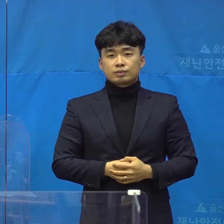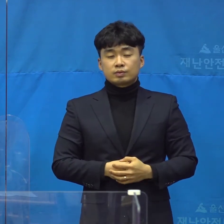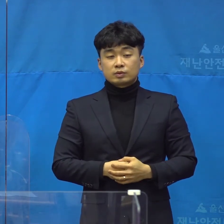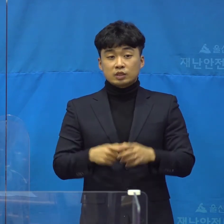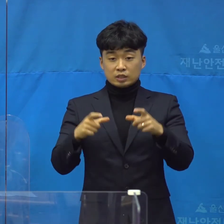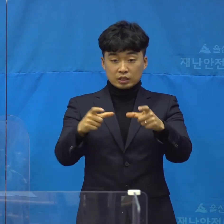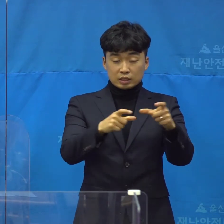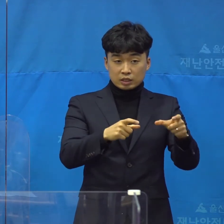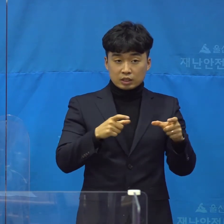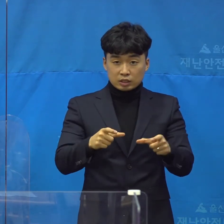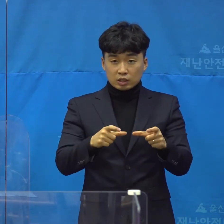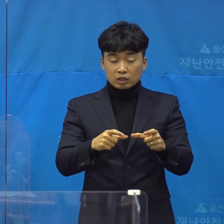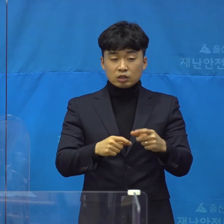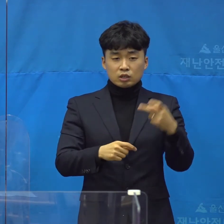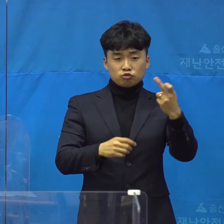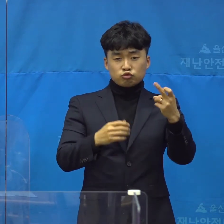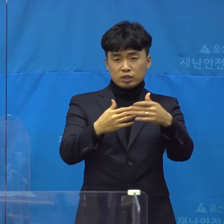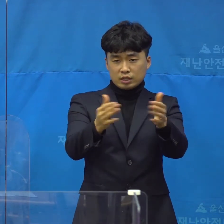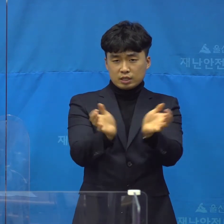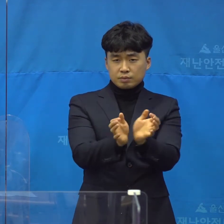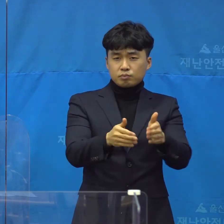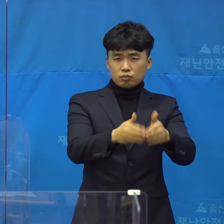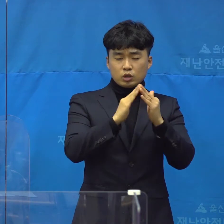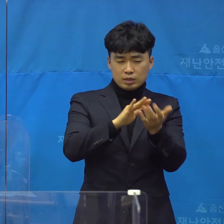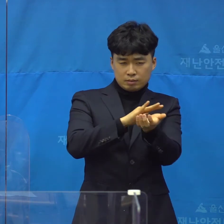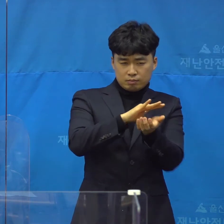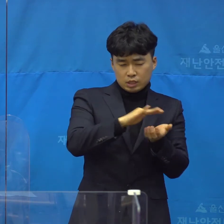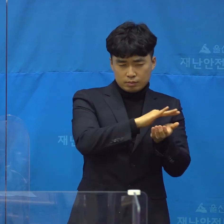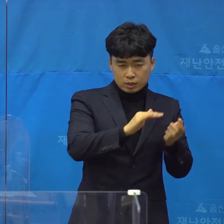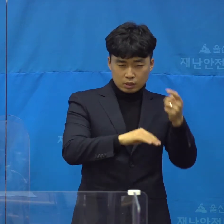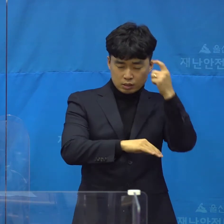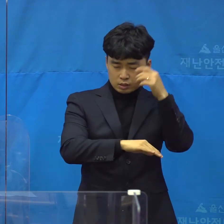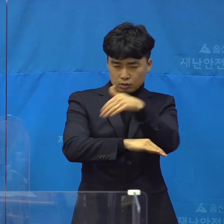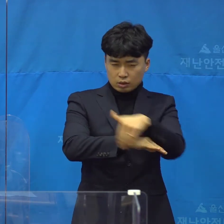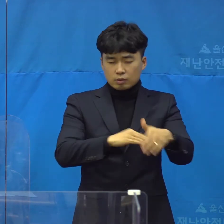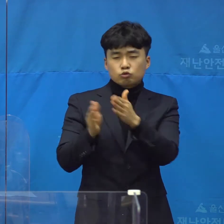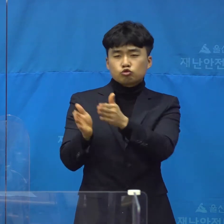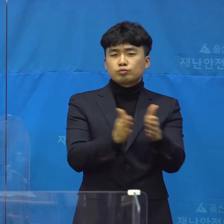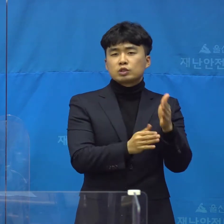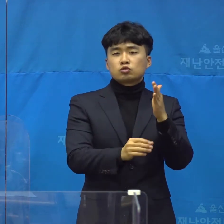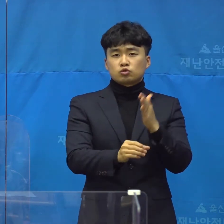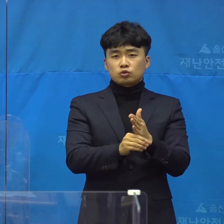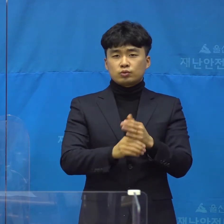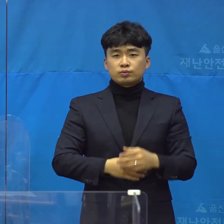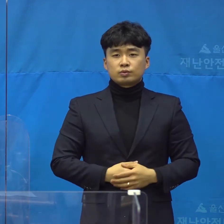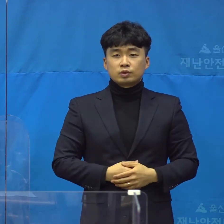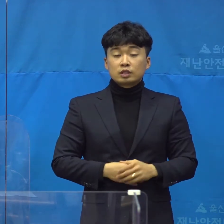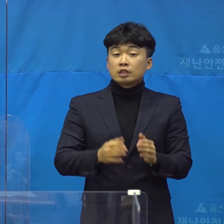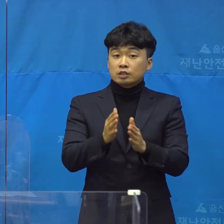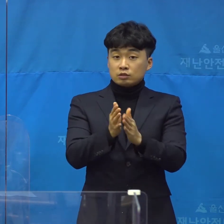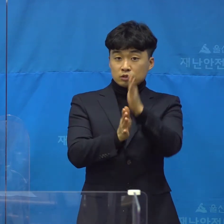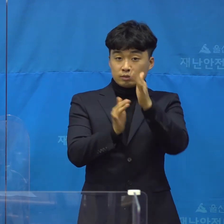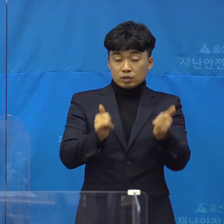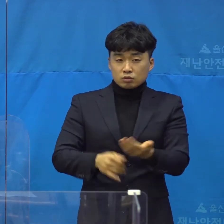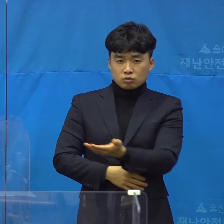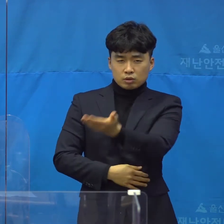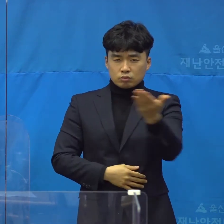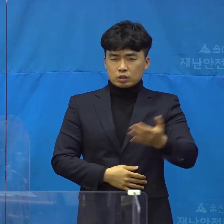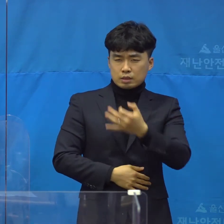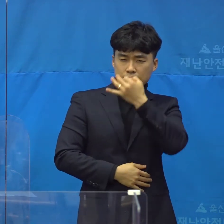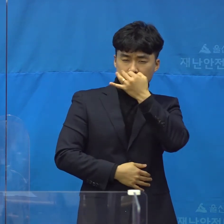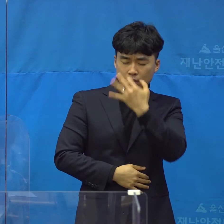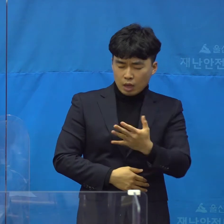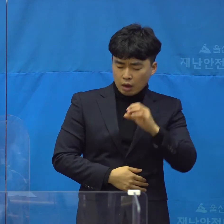지원반을 두고 12개 팀을 꾸려 사전 준비에 최선을 다하고 있습니다. 시민 여러분들께서는 많이